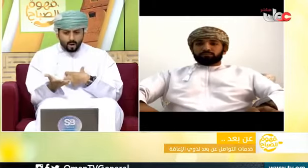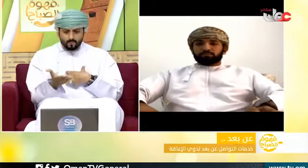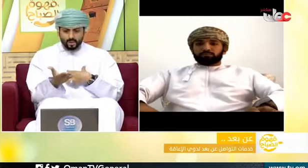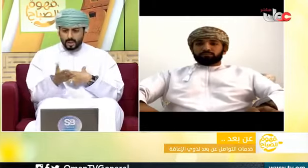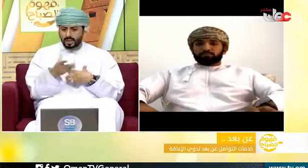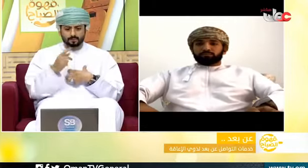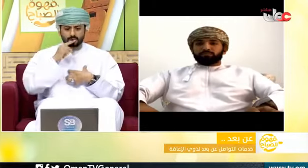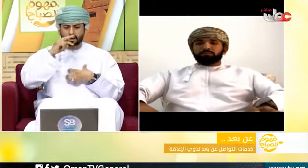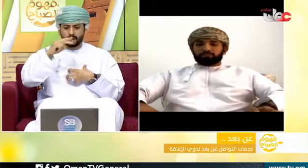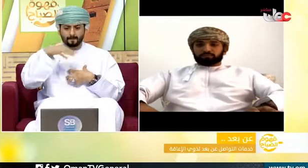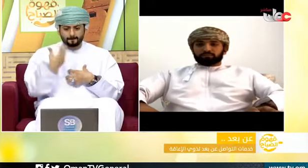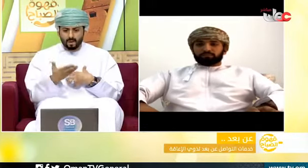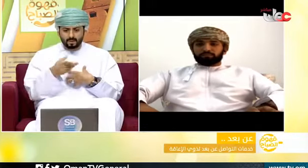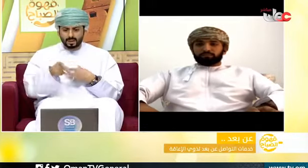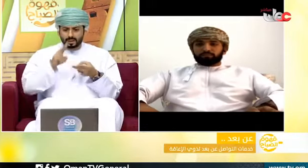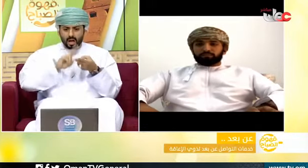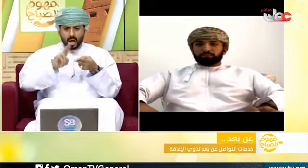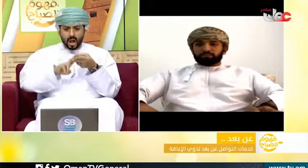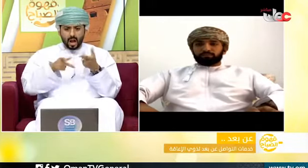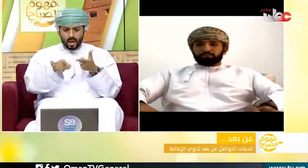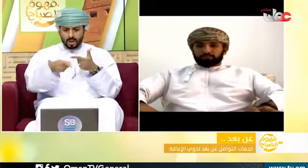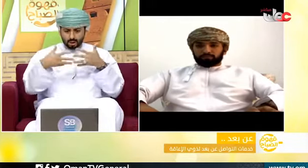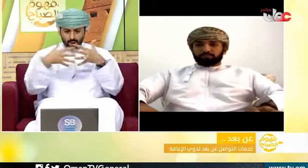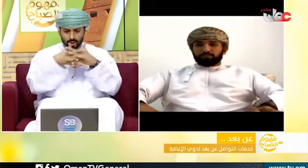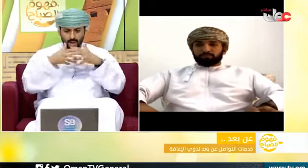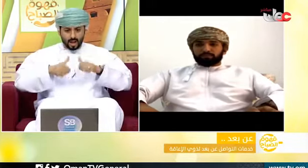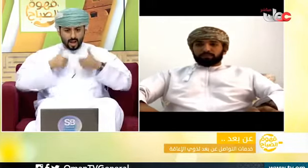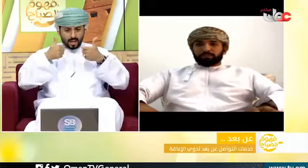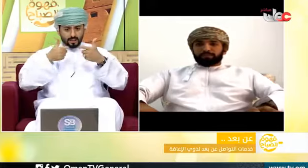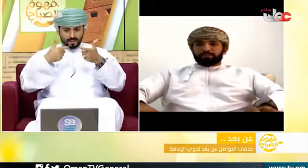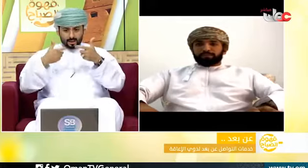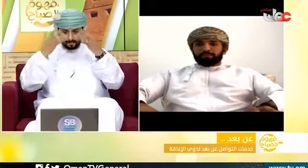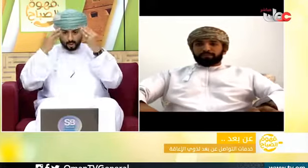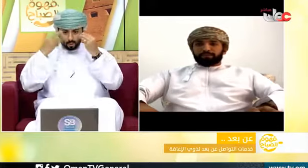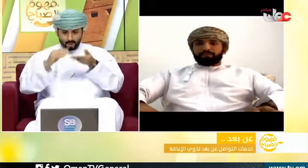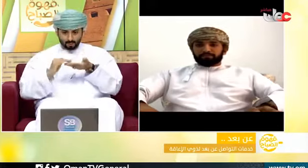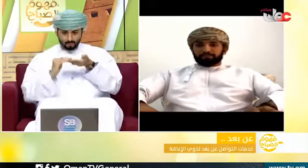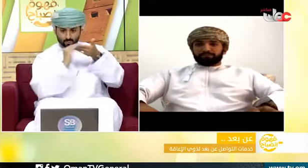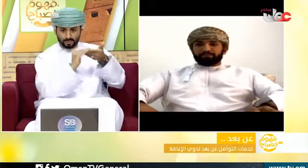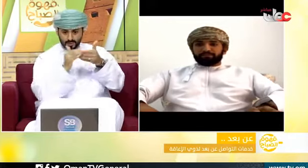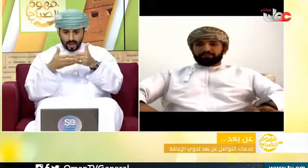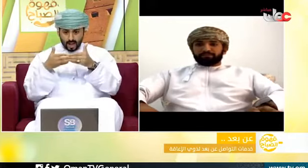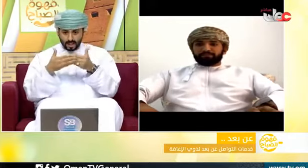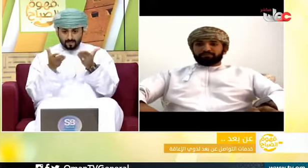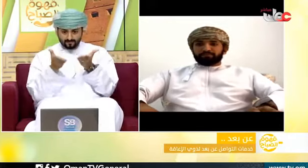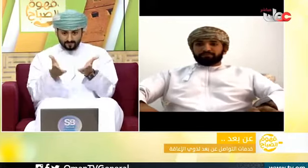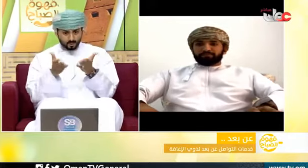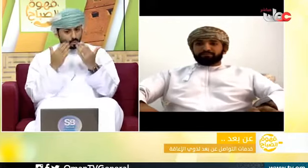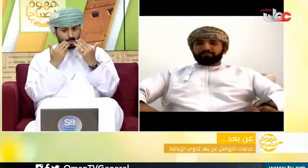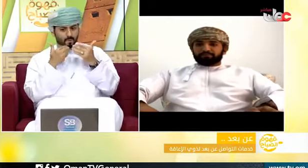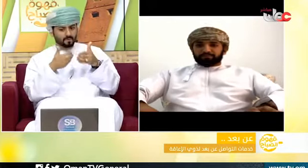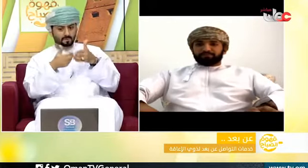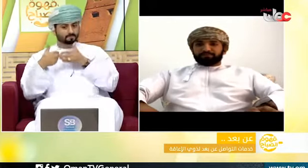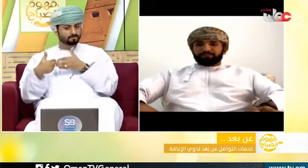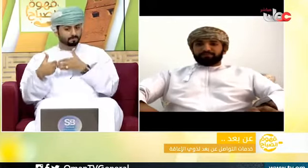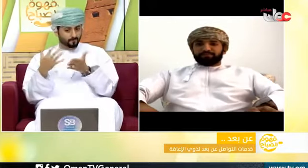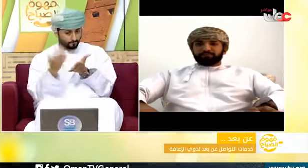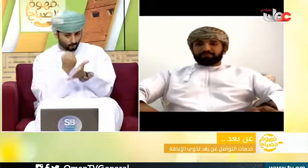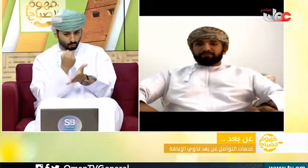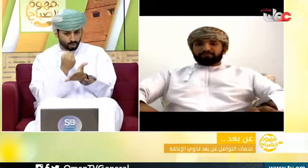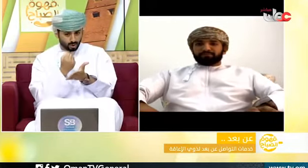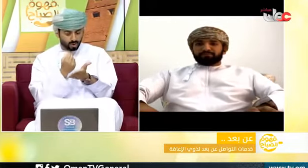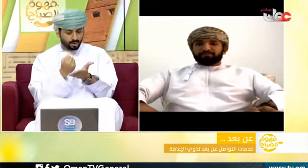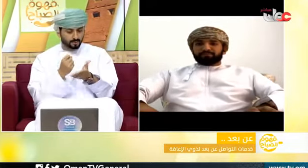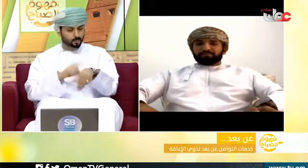أو اللجنة العليا في الوجود داخل المنزل، هل هناك حلول من قبل الشركة للمعلومات أن